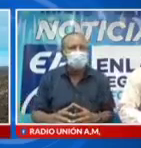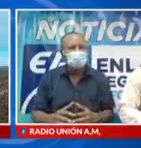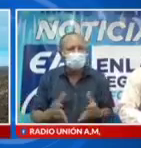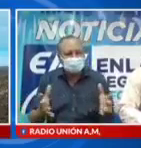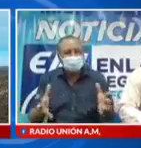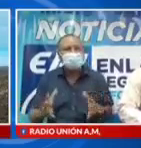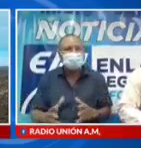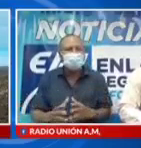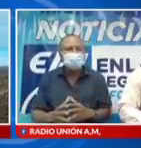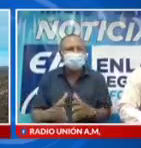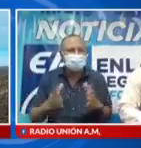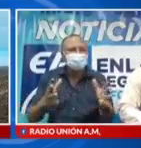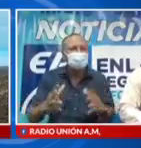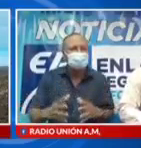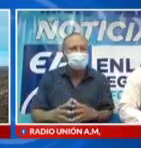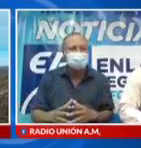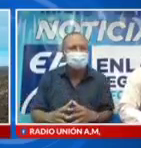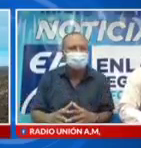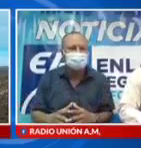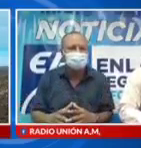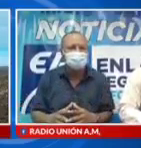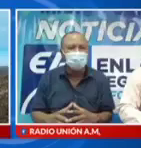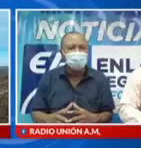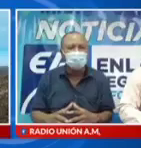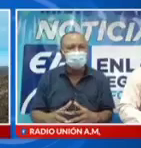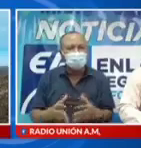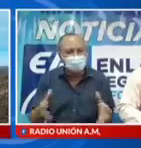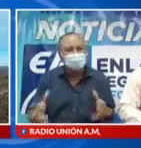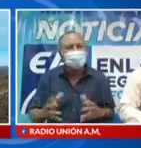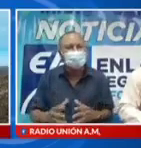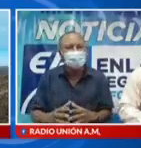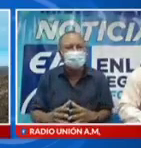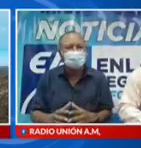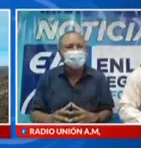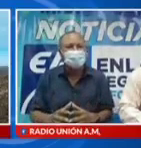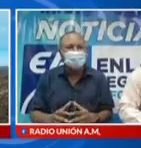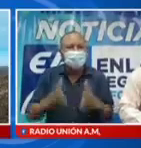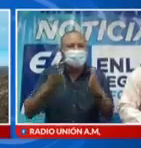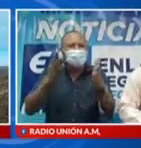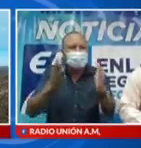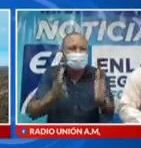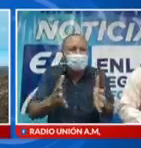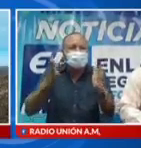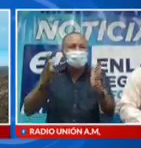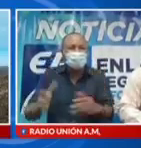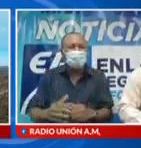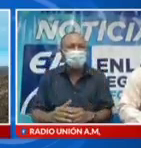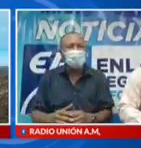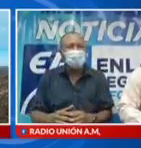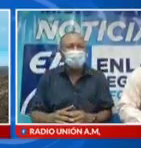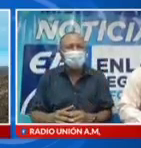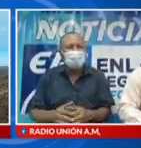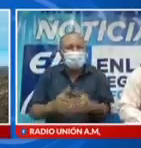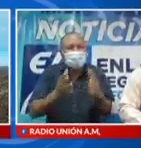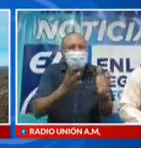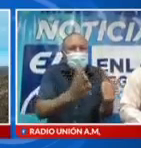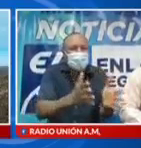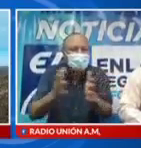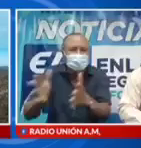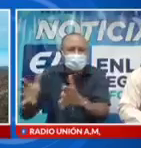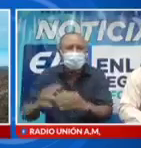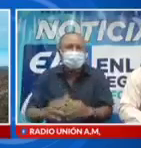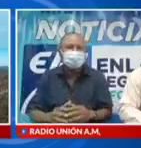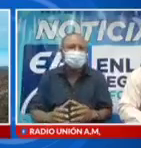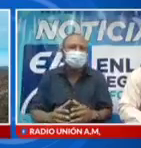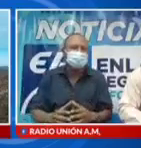presos. Esa tendencia que representan ellos, ahora quieren venir a darnos cátedra, a decirnos